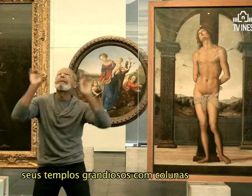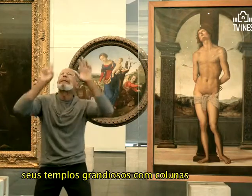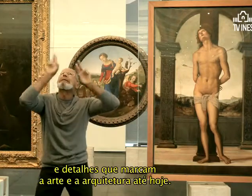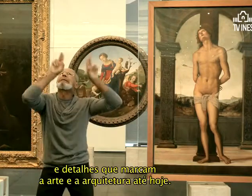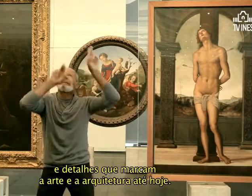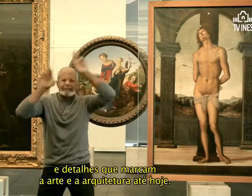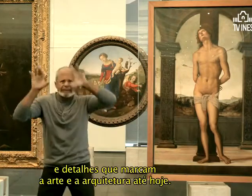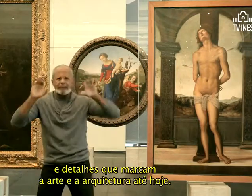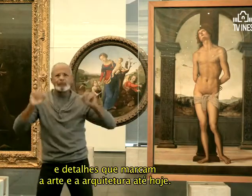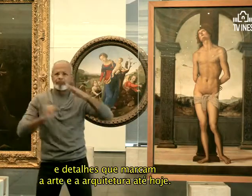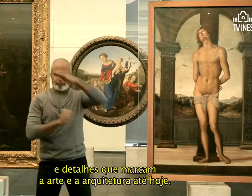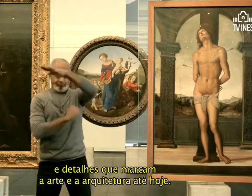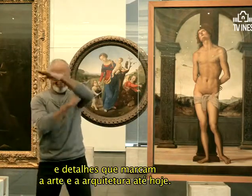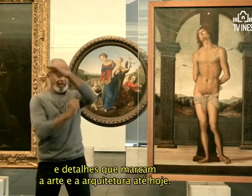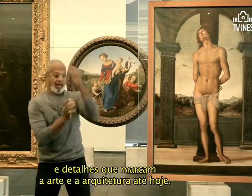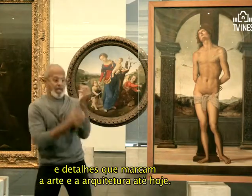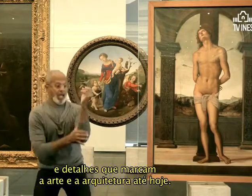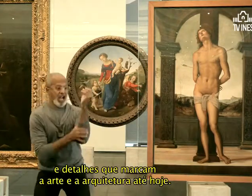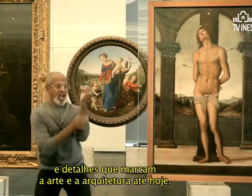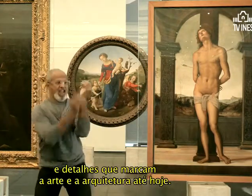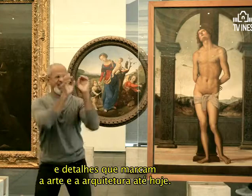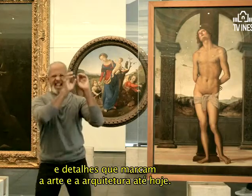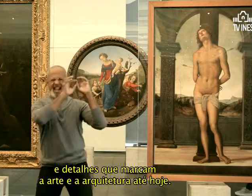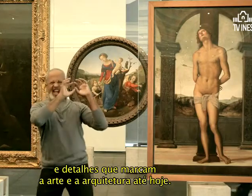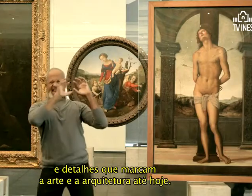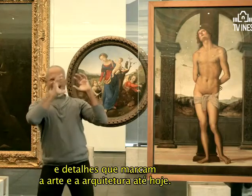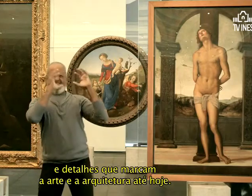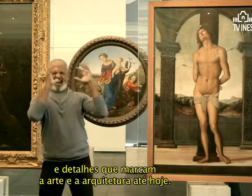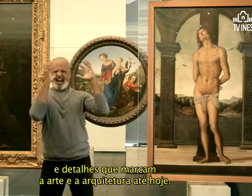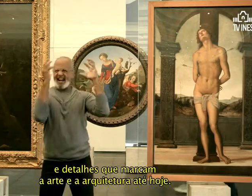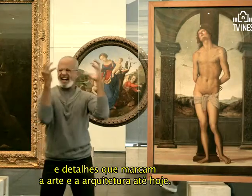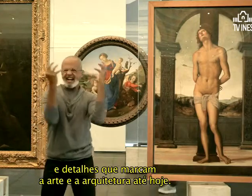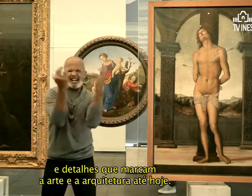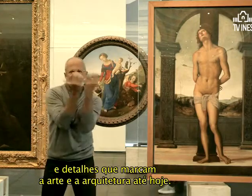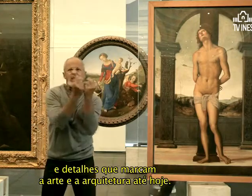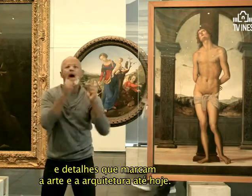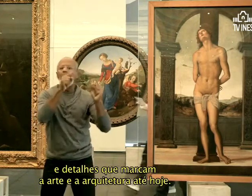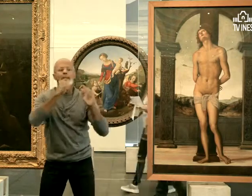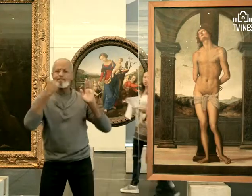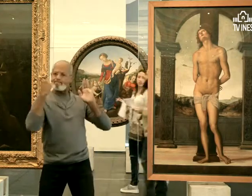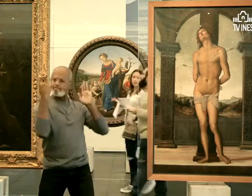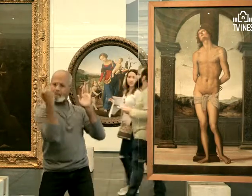e detalhes que marcam a arte e a arquitetura até hoje.